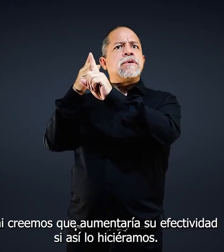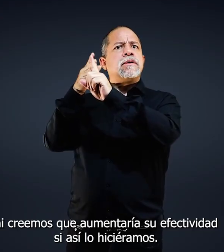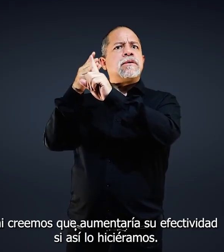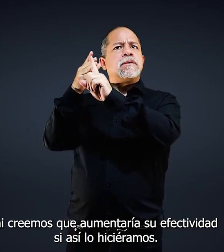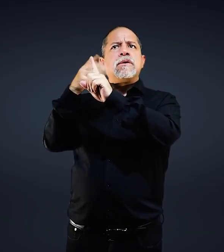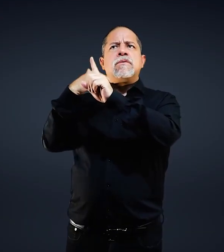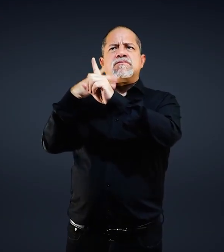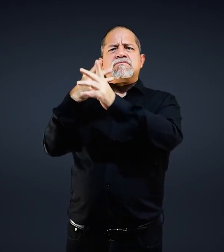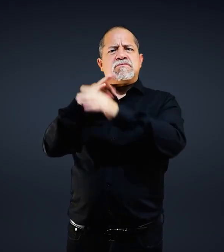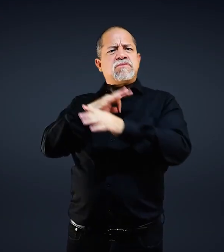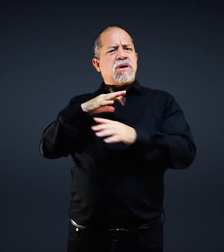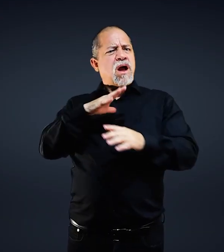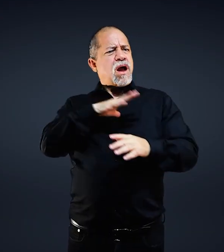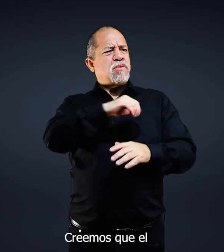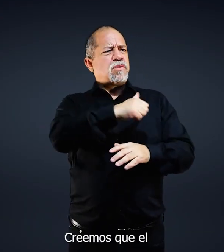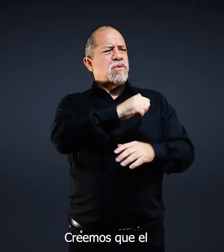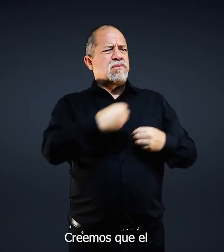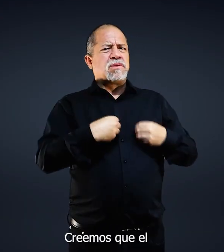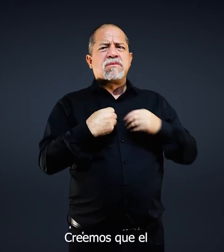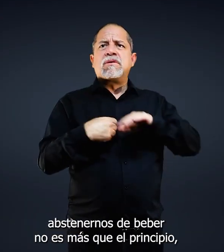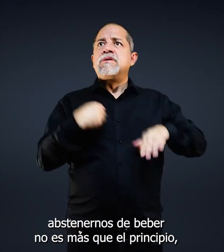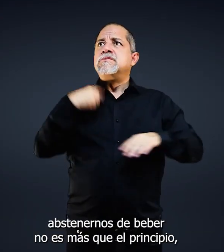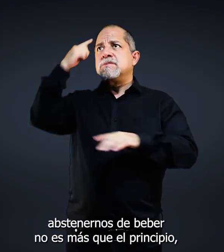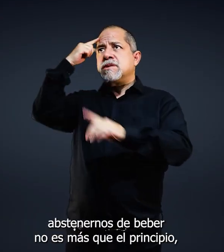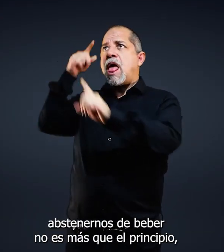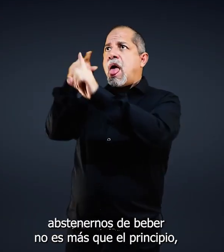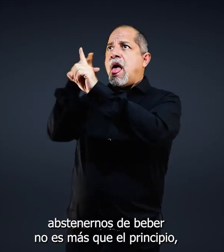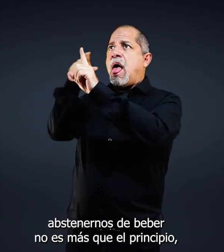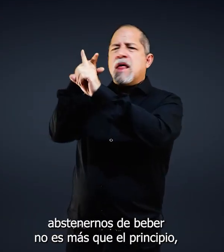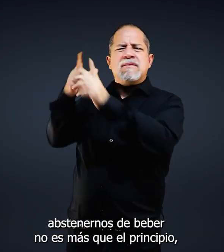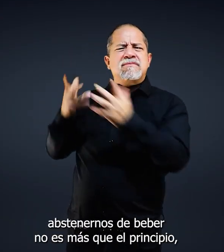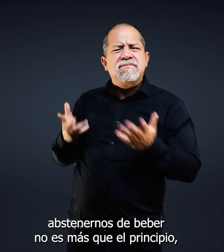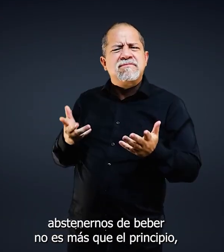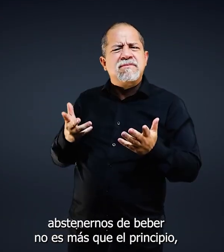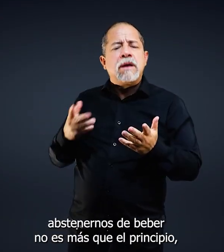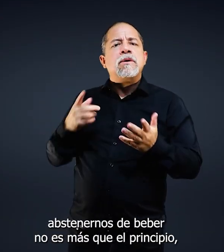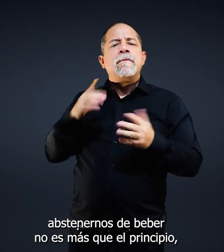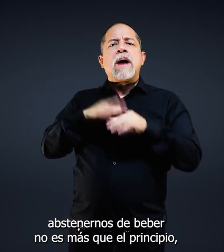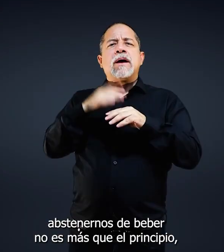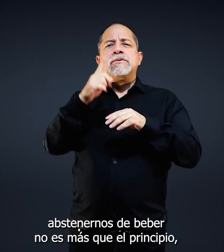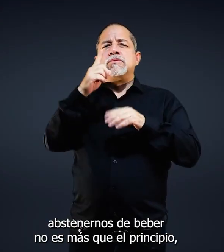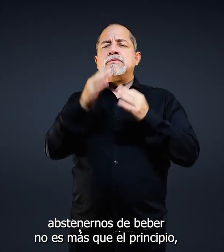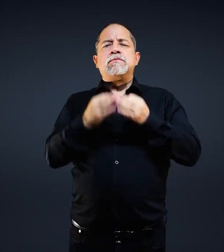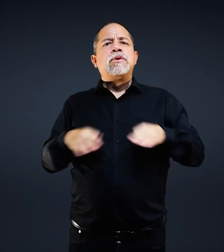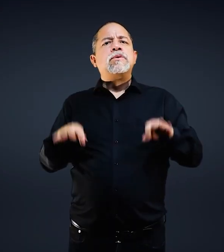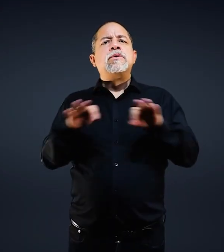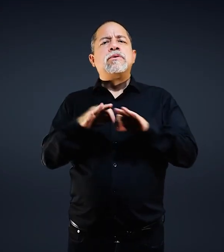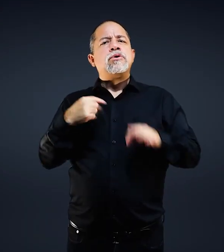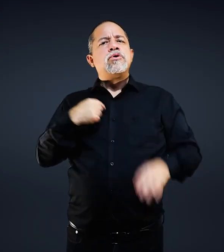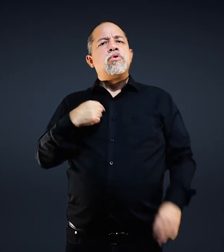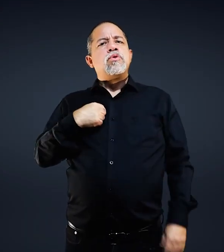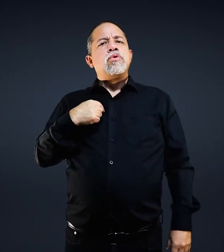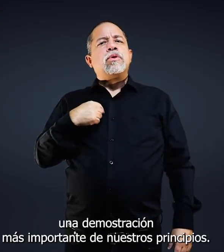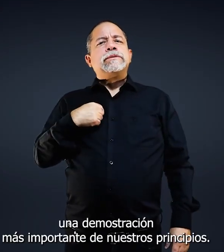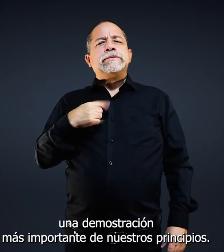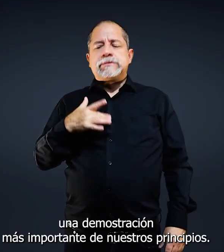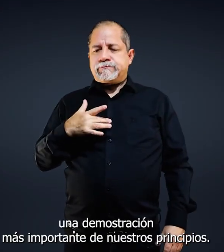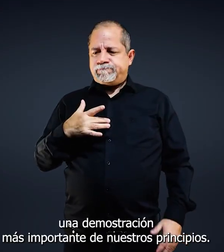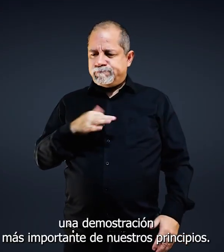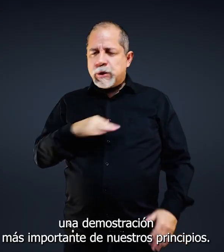hiciéramos. Creemos que el abstenernos de beber no es más que el principio. Una demostración más